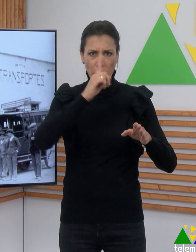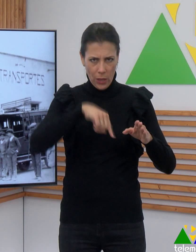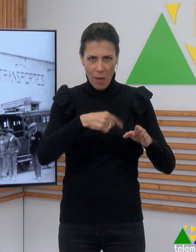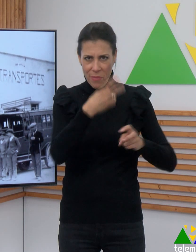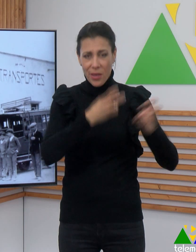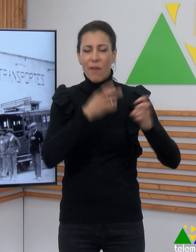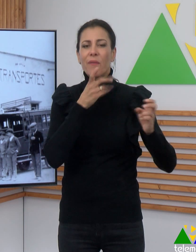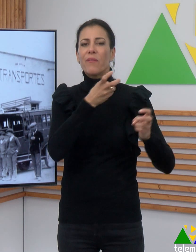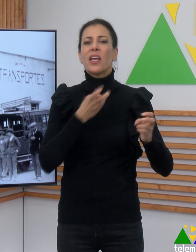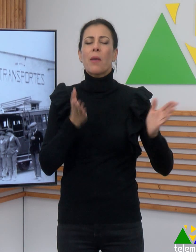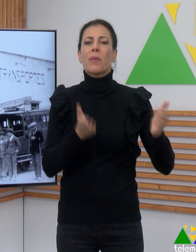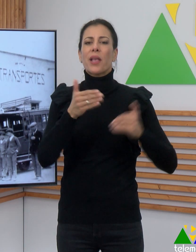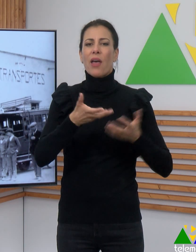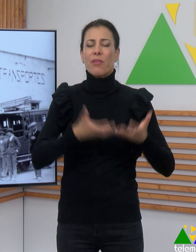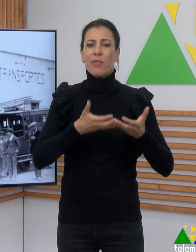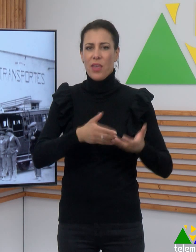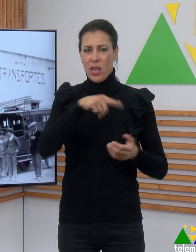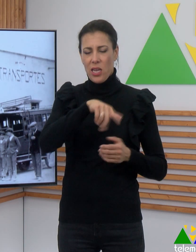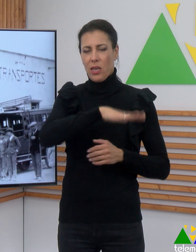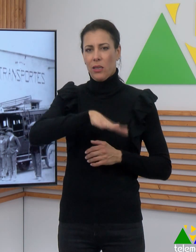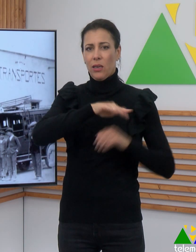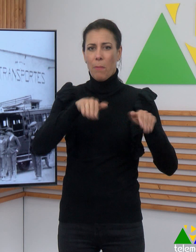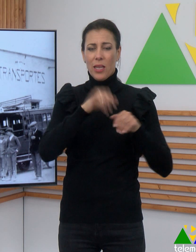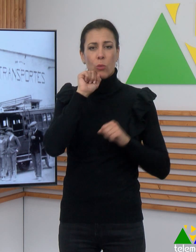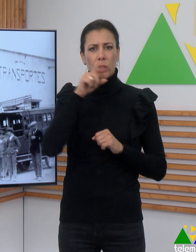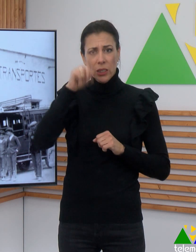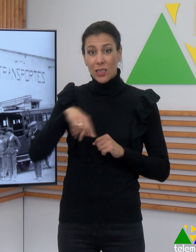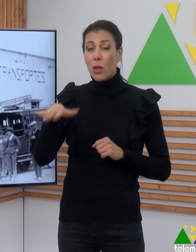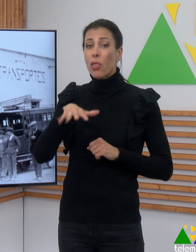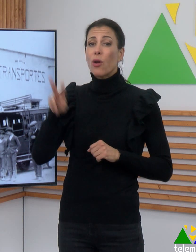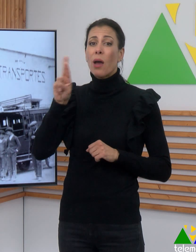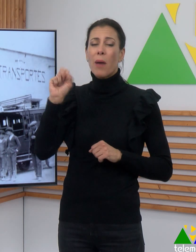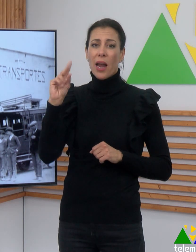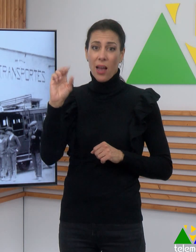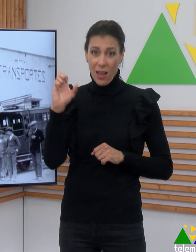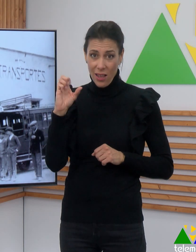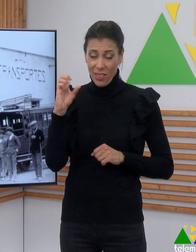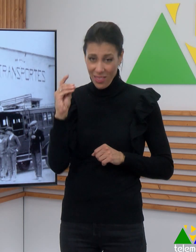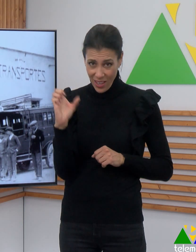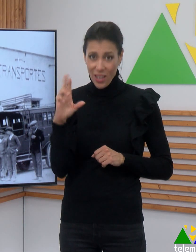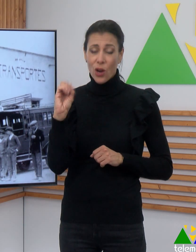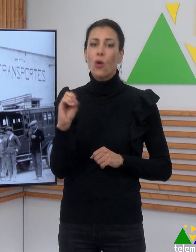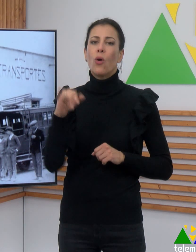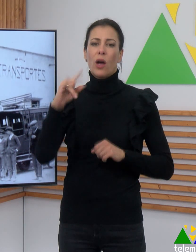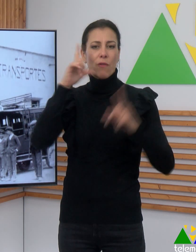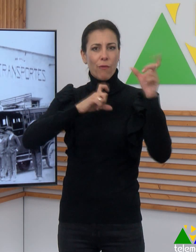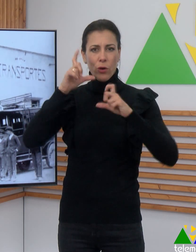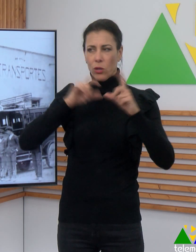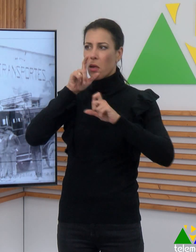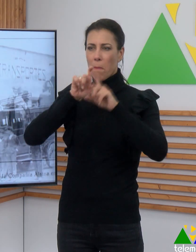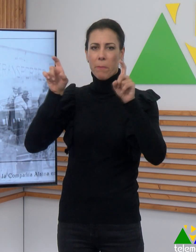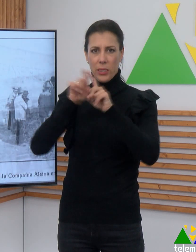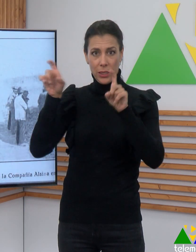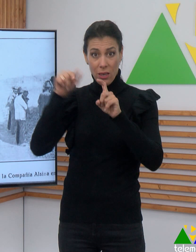de mercancías en la playa de Motril, y en el Varadero pues se conservan hasta fondos de algunas de las empresas que se